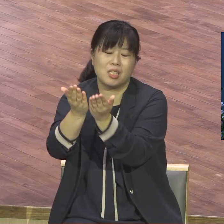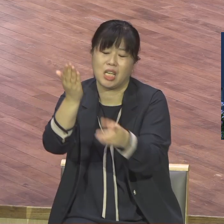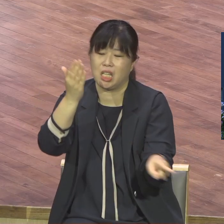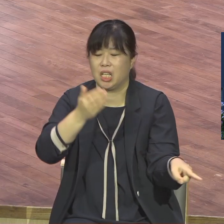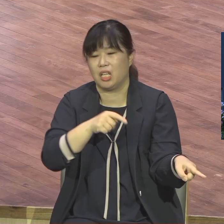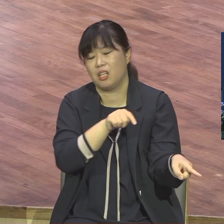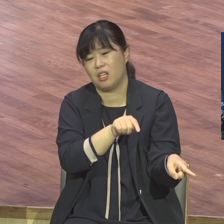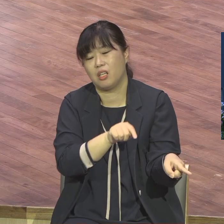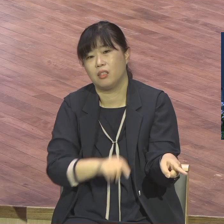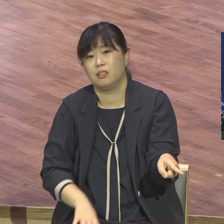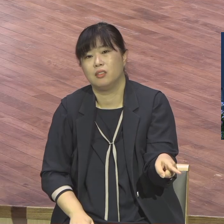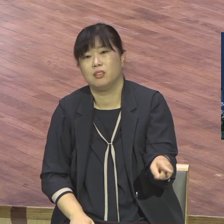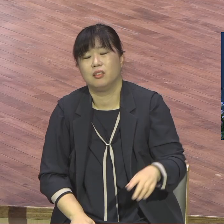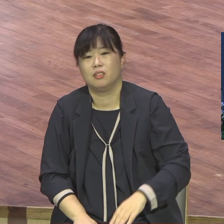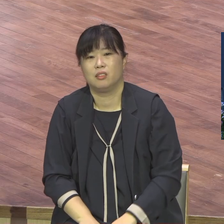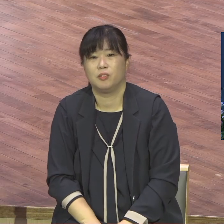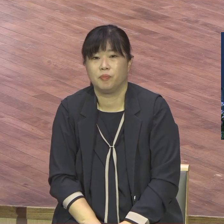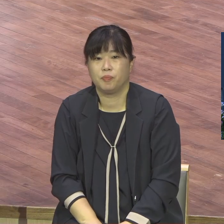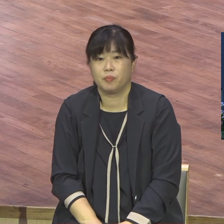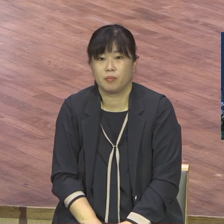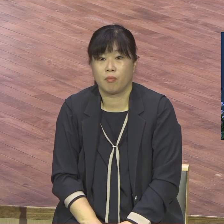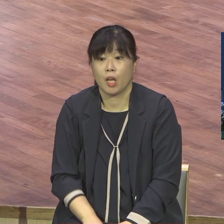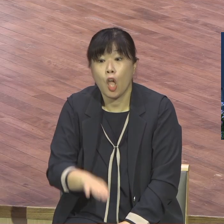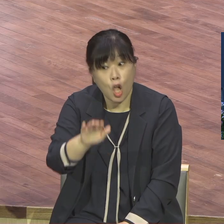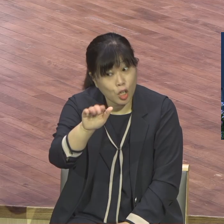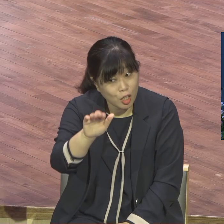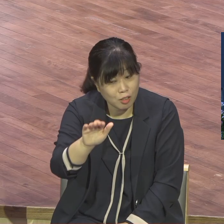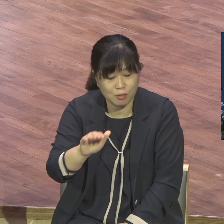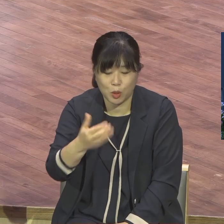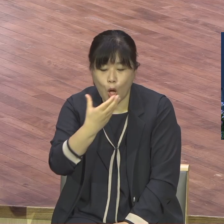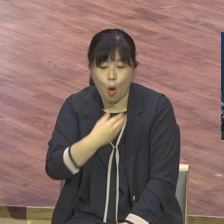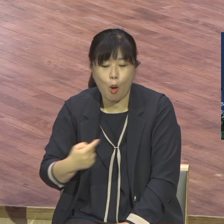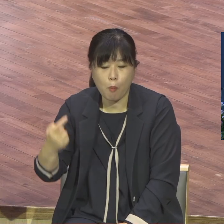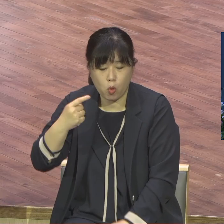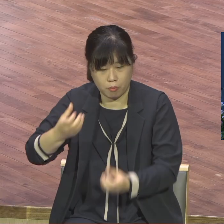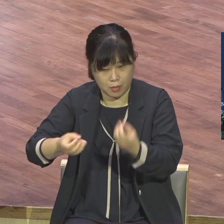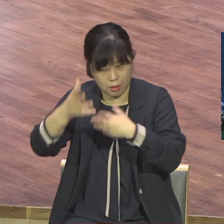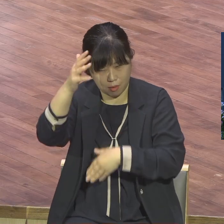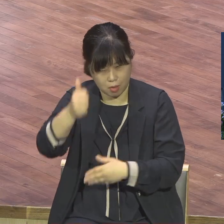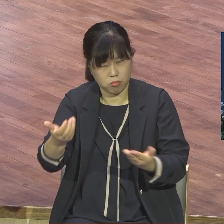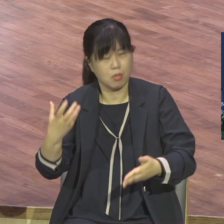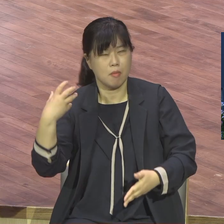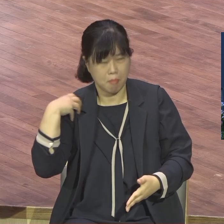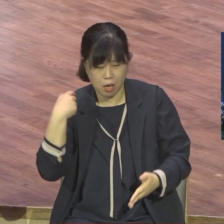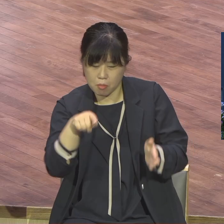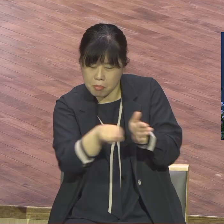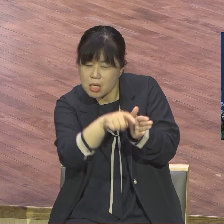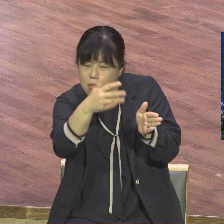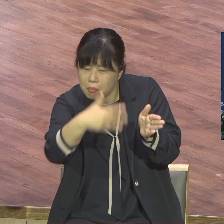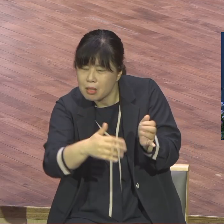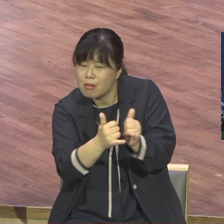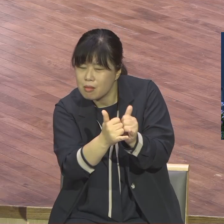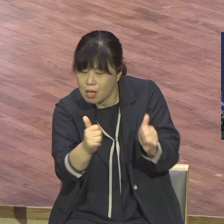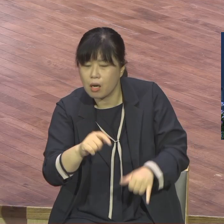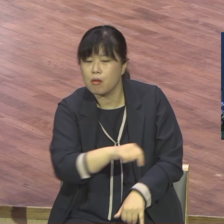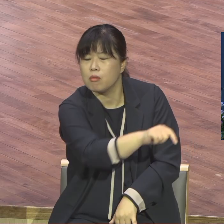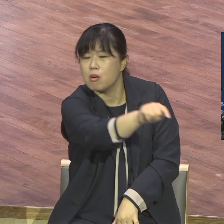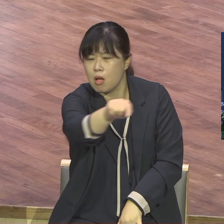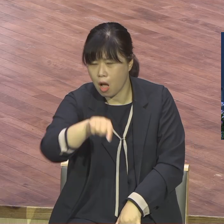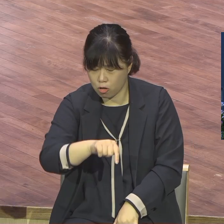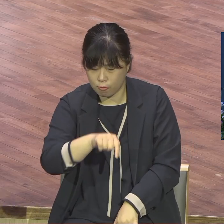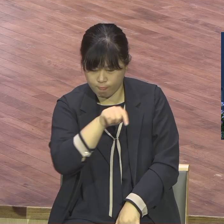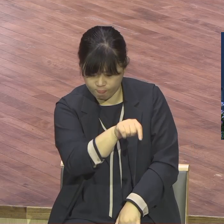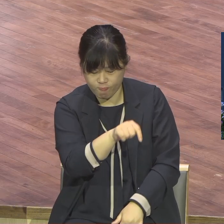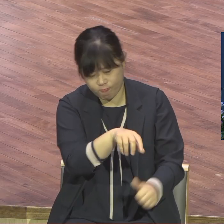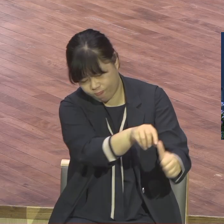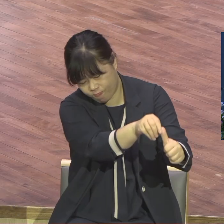분명한 이유가 있습니다. 영계 모든 성도들 이런 복음의 제사장 역할을 사실적으로 감당하면서 불신 영혼들을